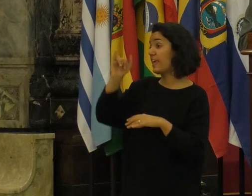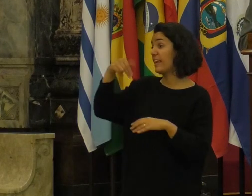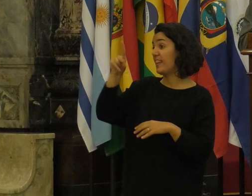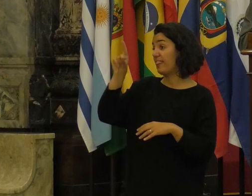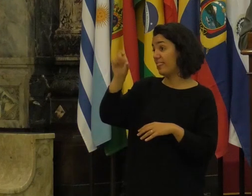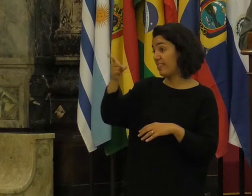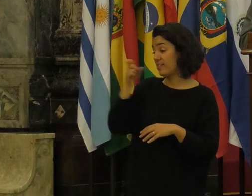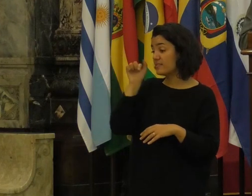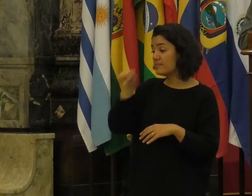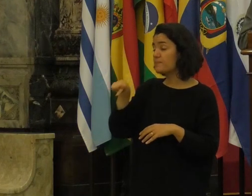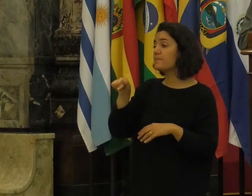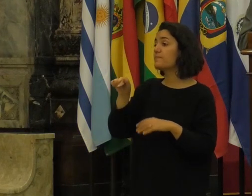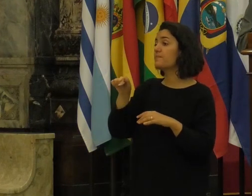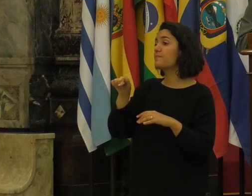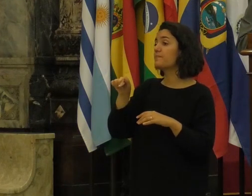existencia.